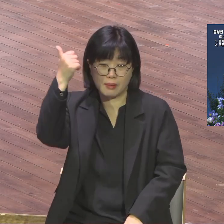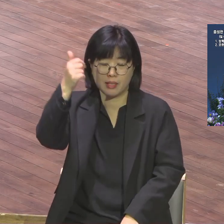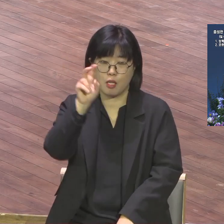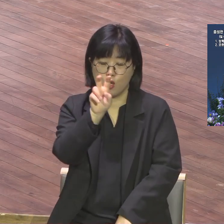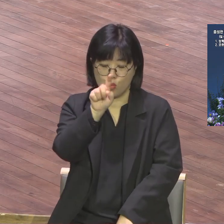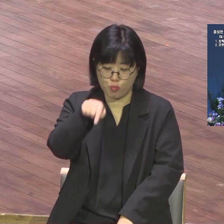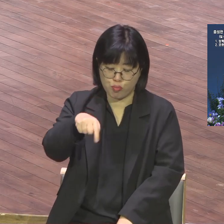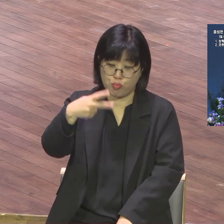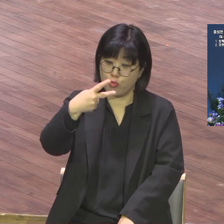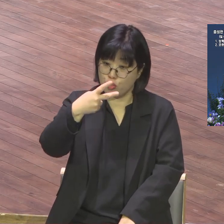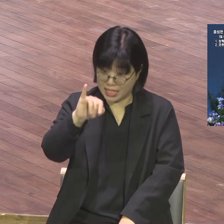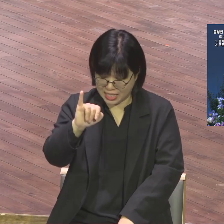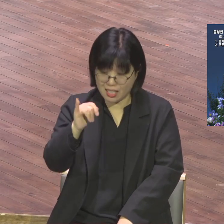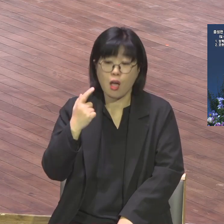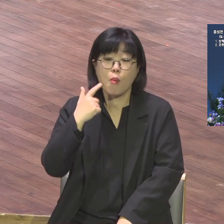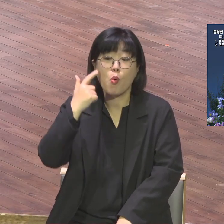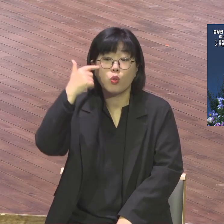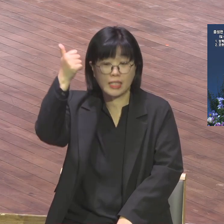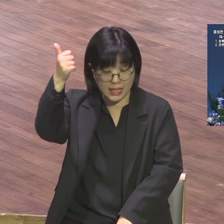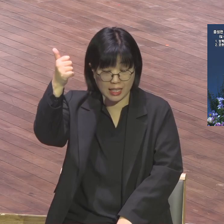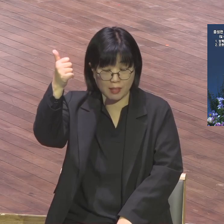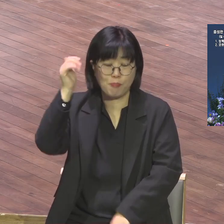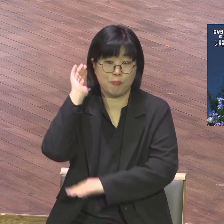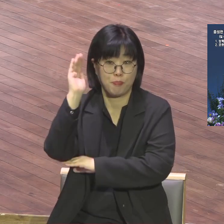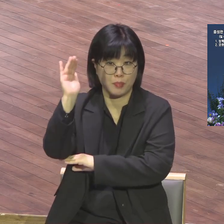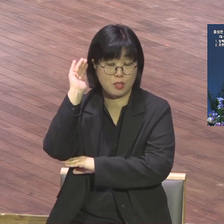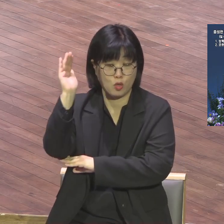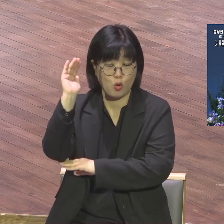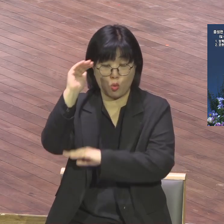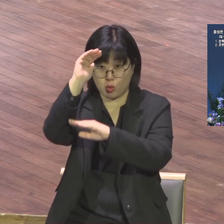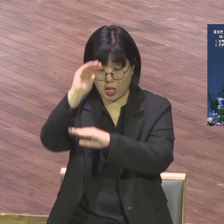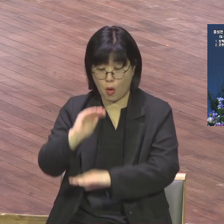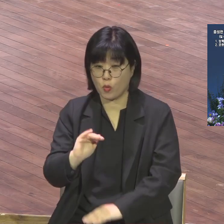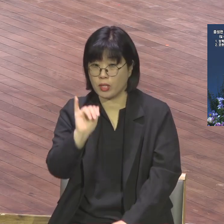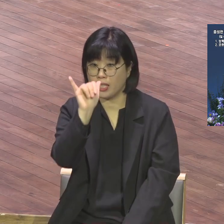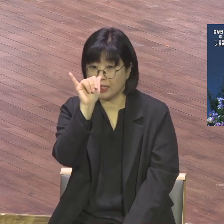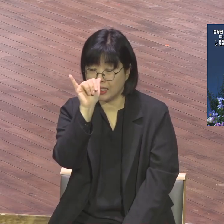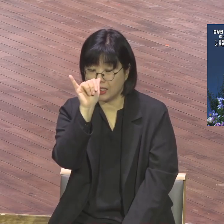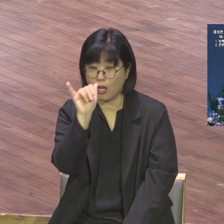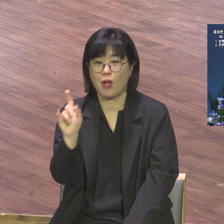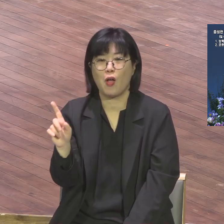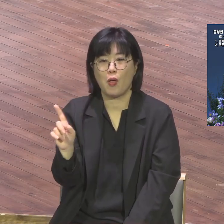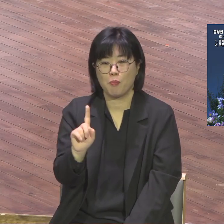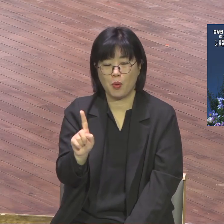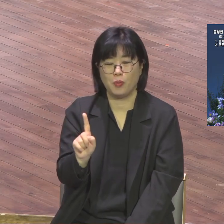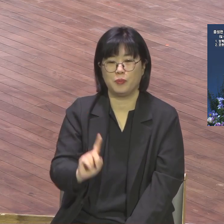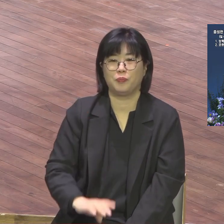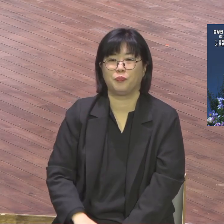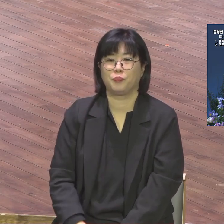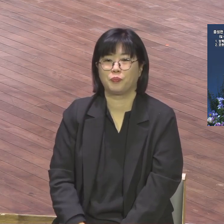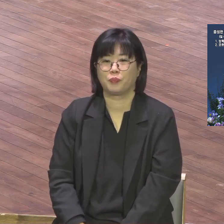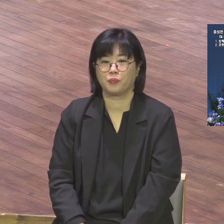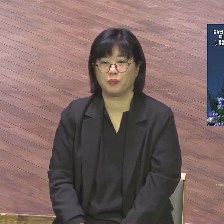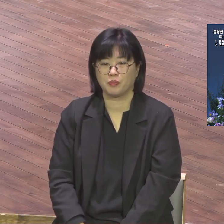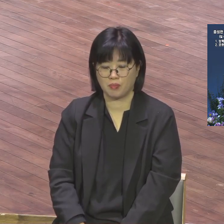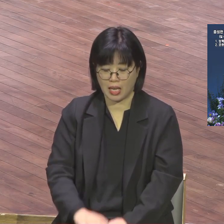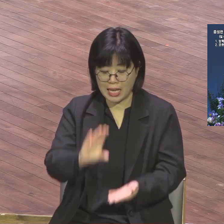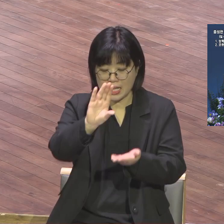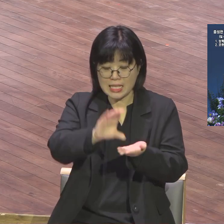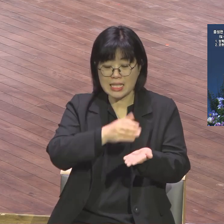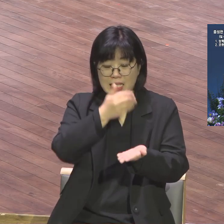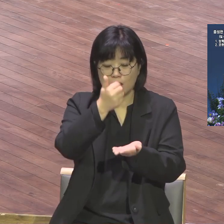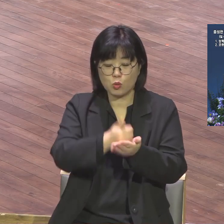19절 이 구절을 가지고요 뭐라고 말씀했냐? 이 구절은 그리스도의